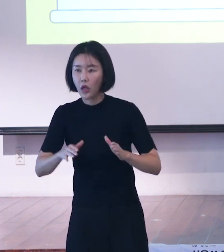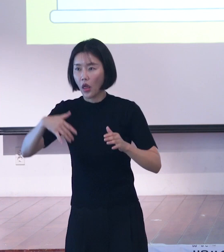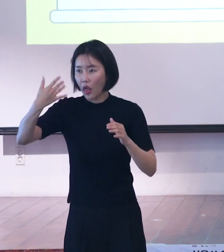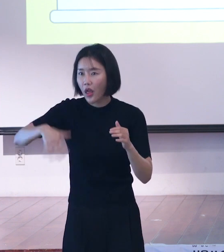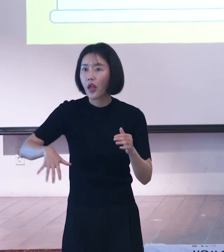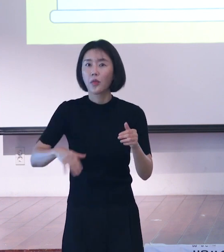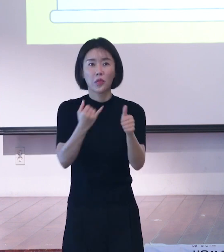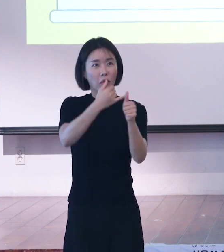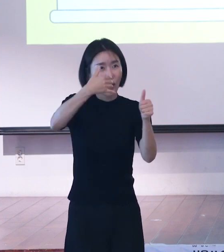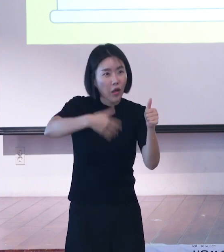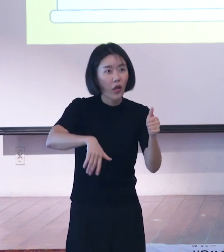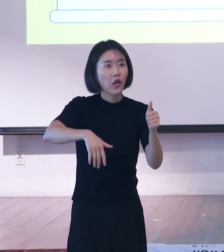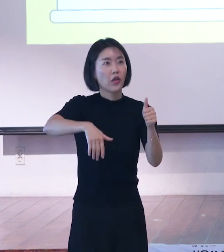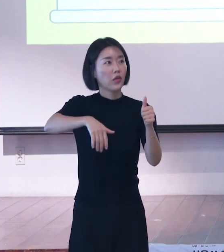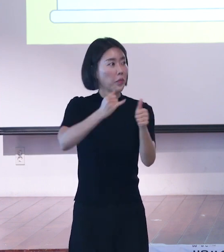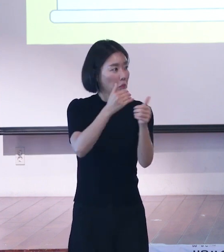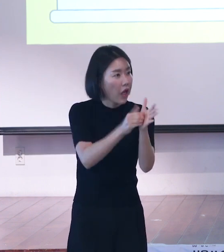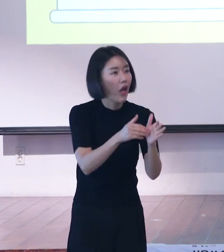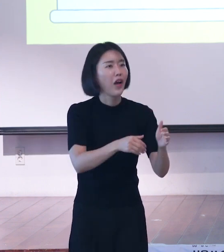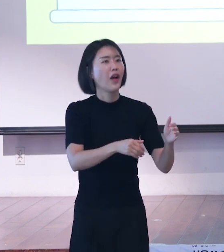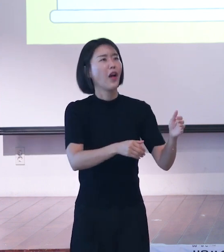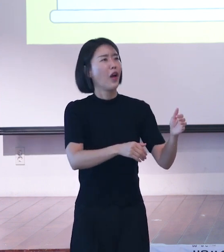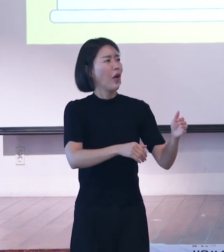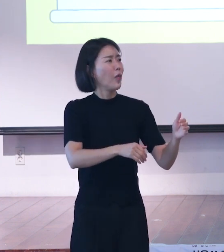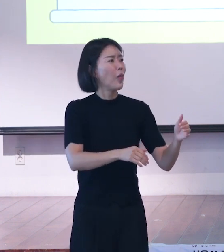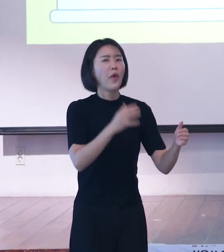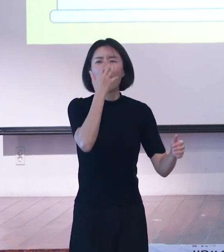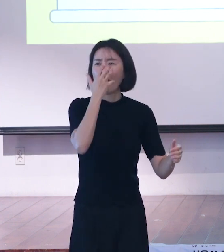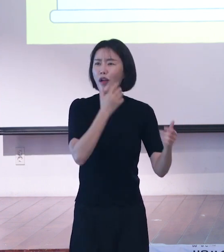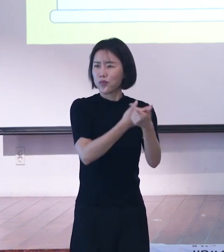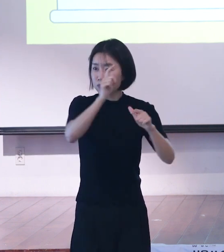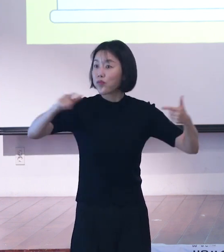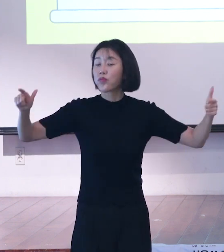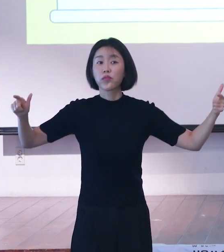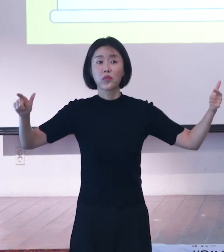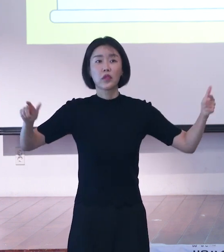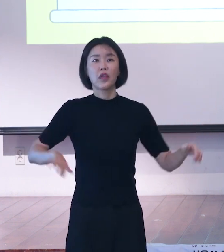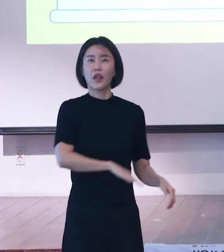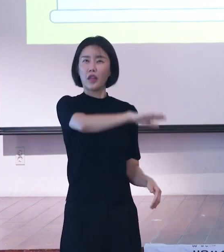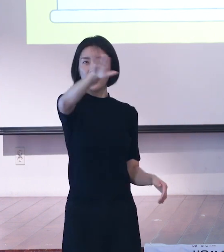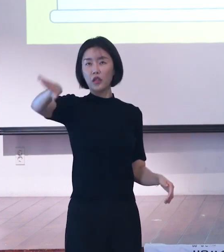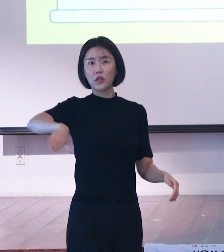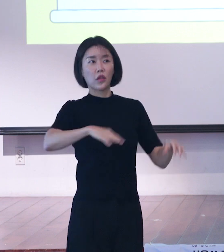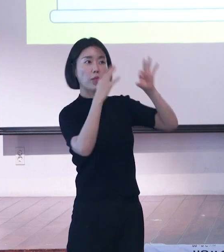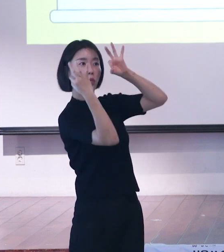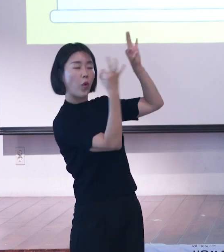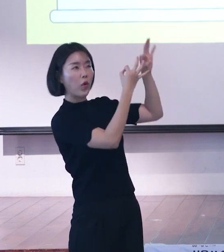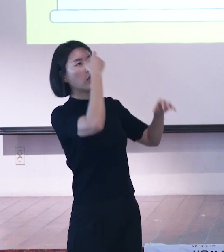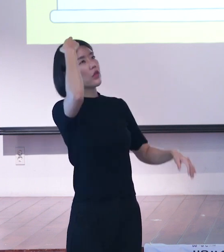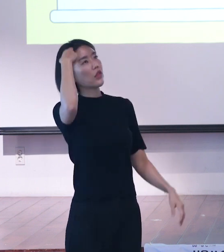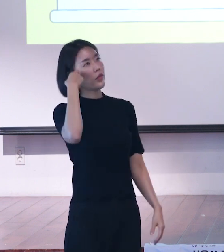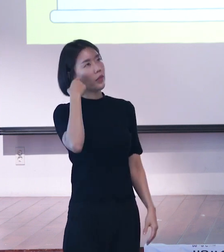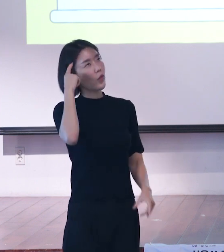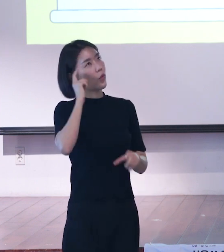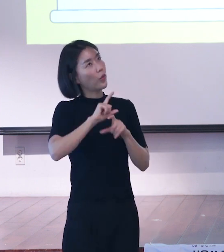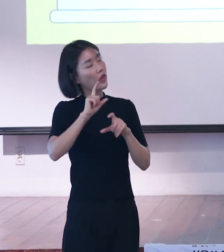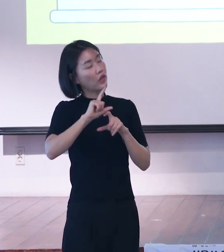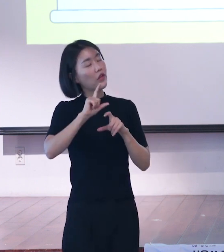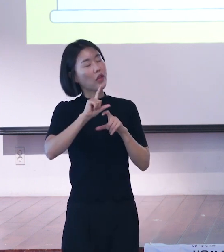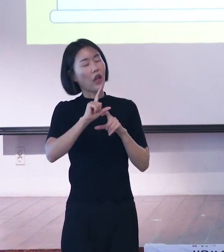분들, 그리고 없으신 분들이 계실 텐데요. 모두 그냥 이 주제에 대해서 한번